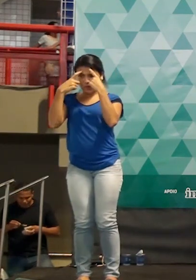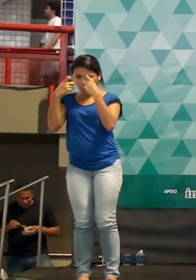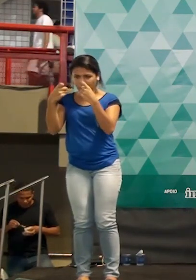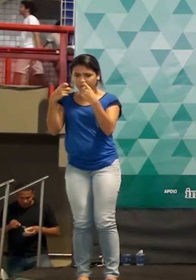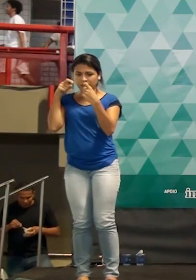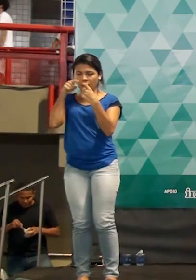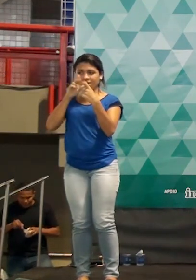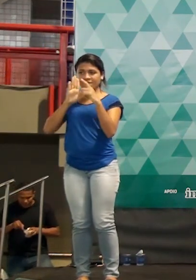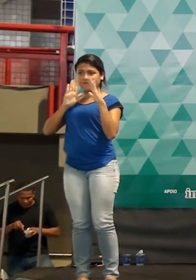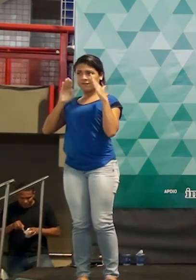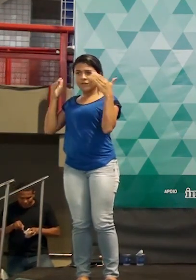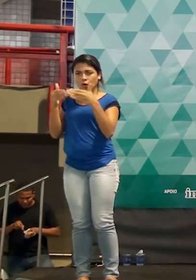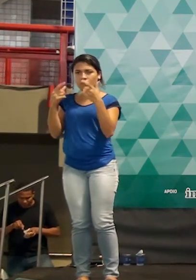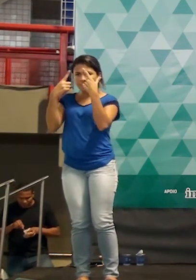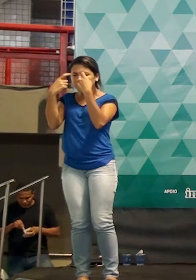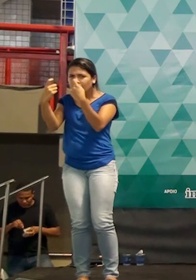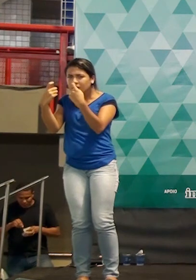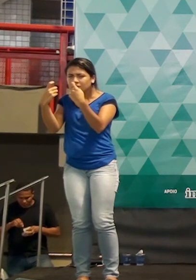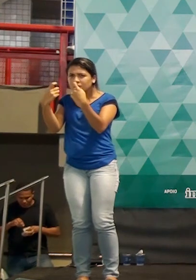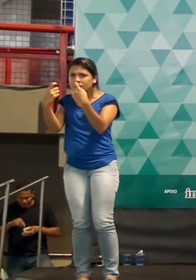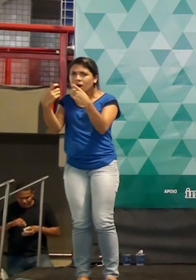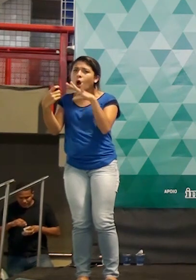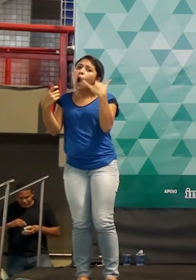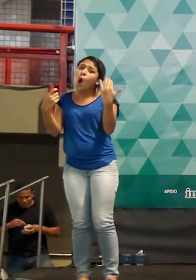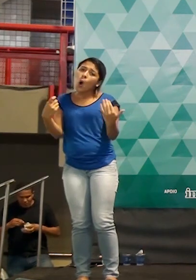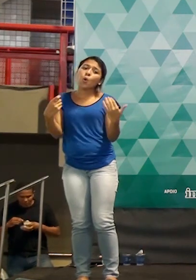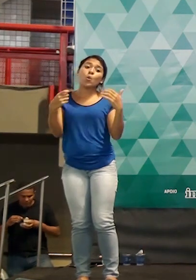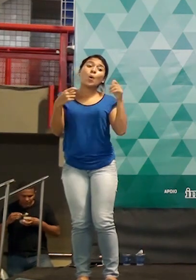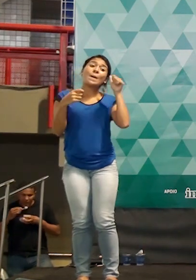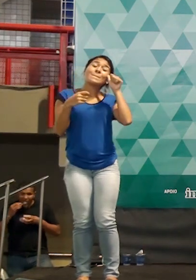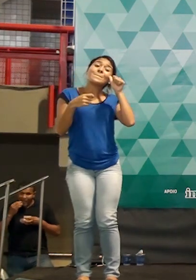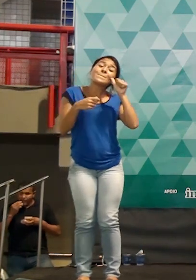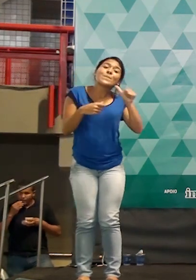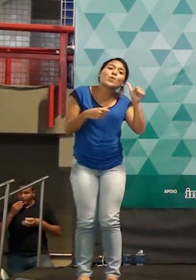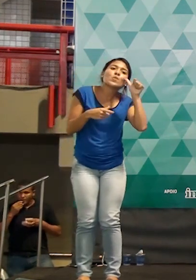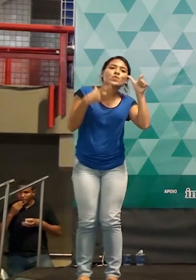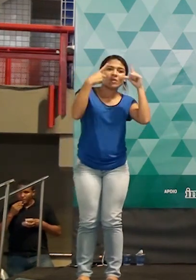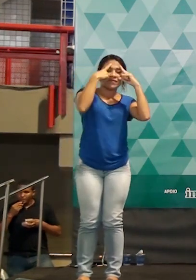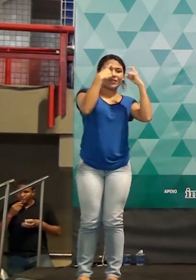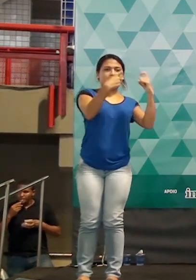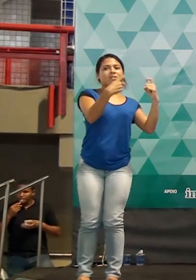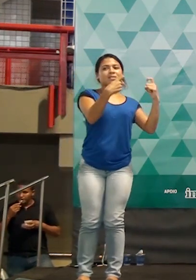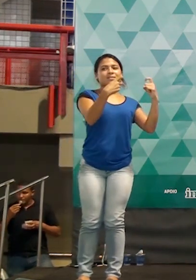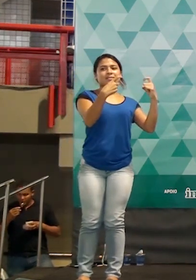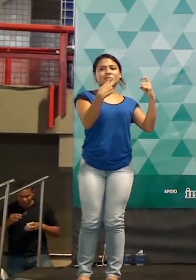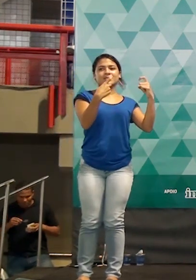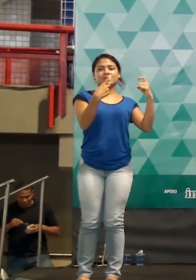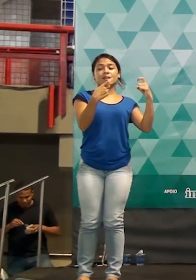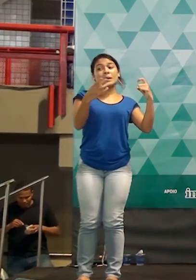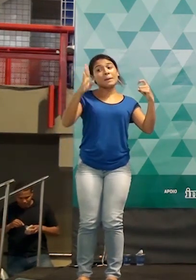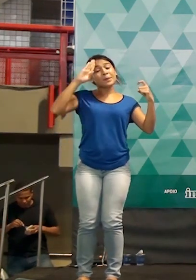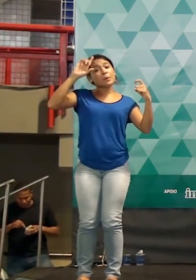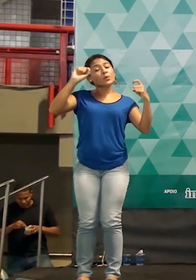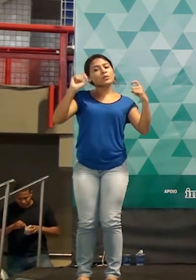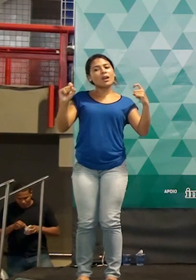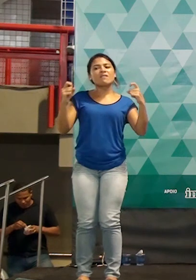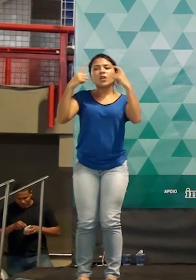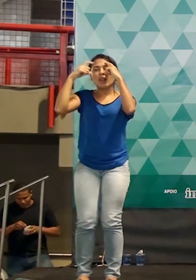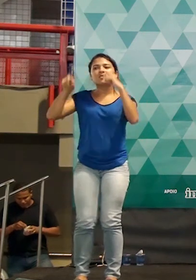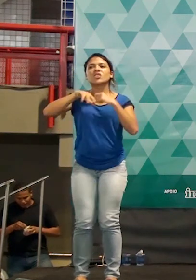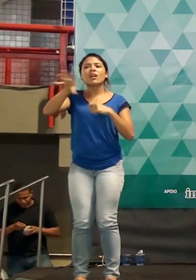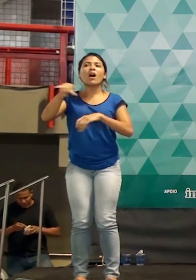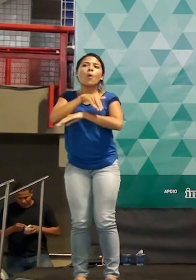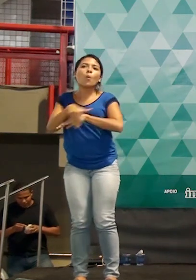a violência contra a mulher, era a persistência dessa violência. Pelo o conteúdo do texto, o corretor sabe se